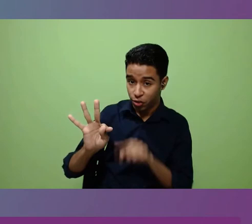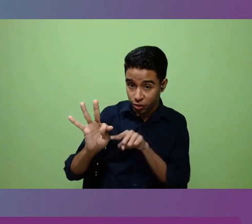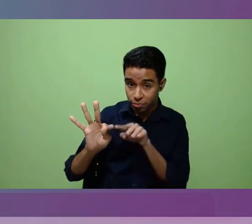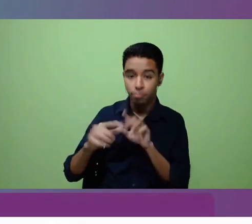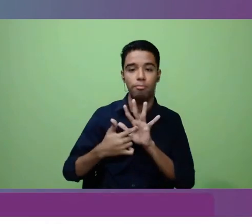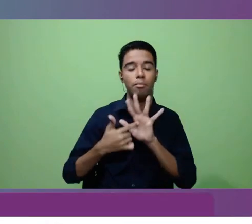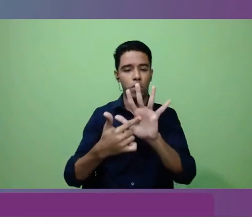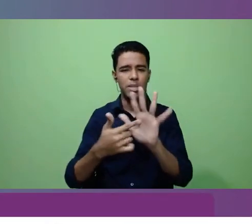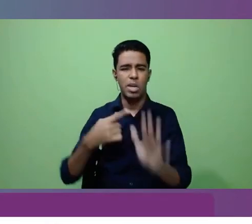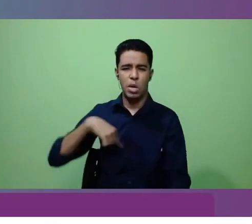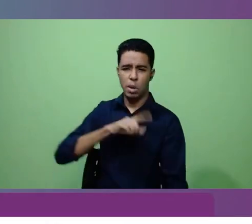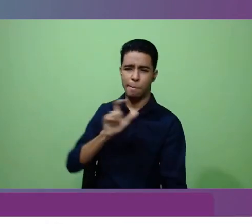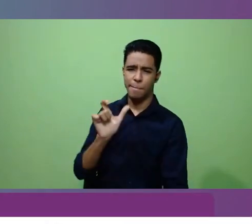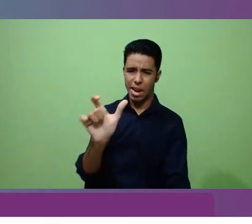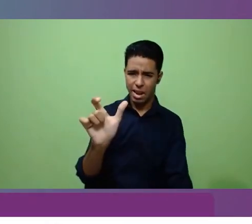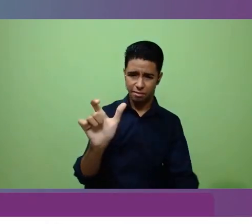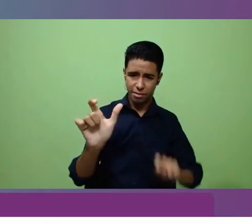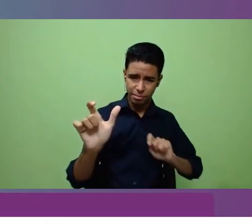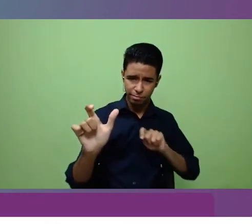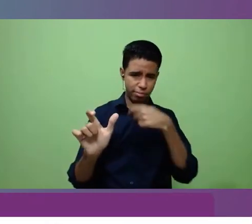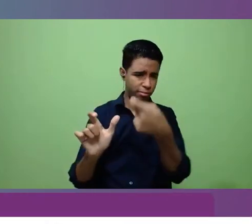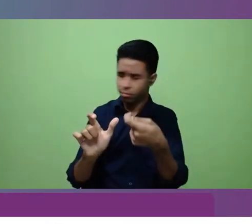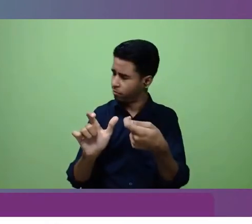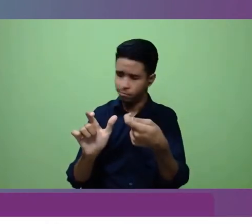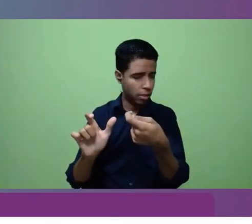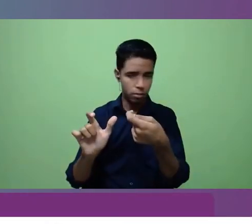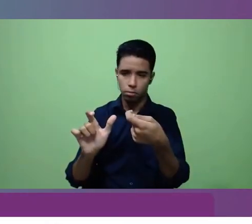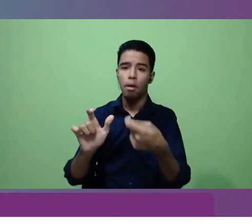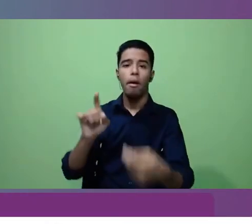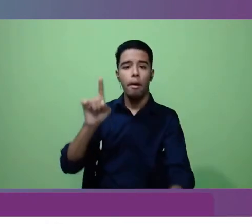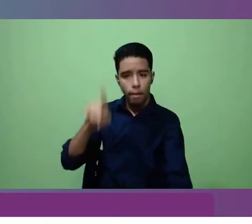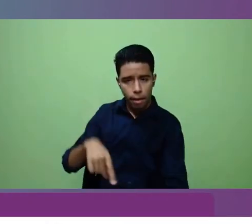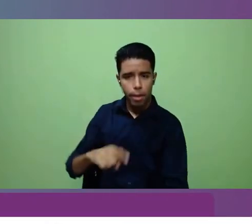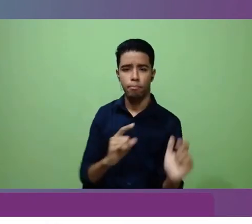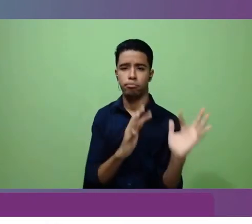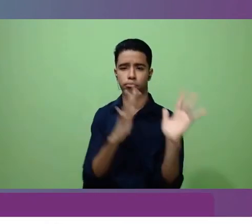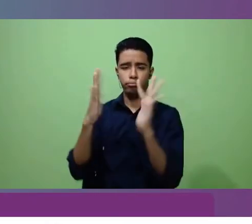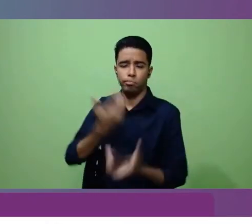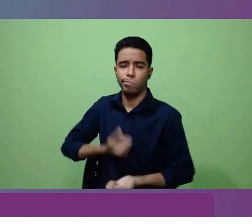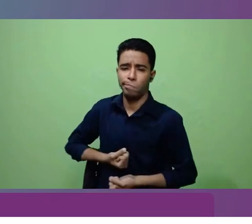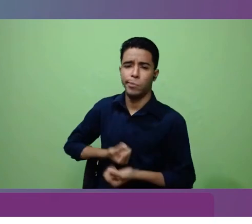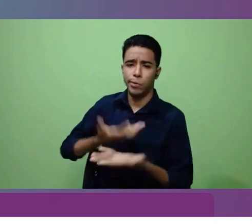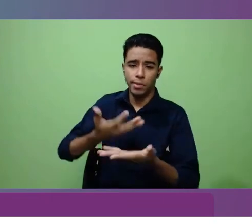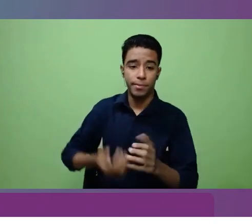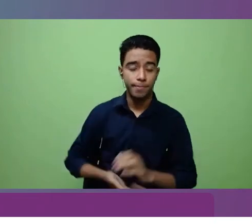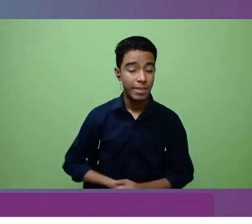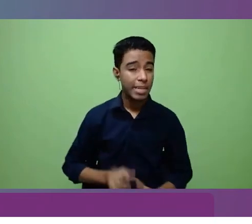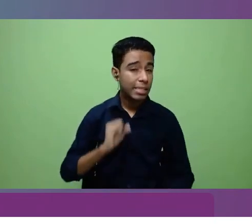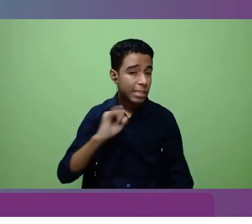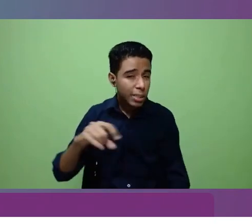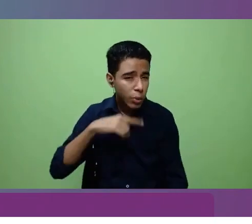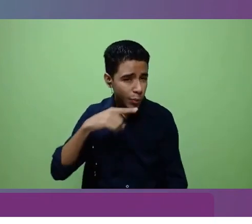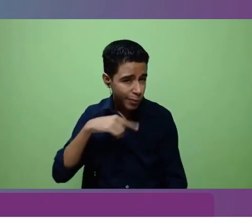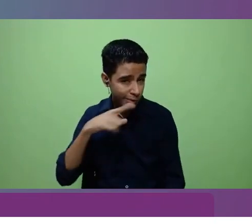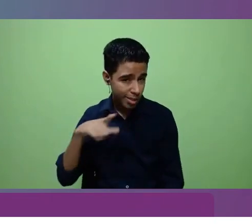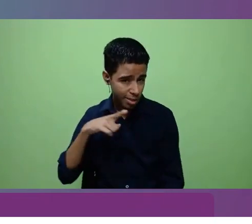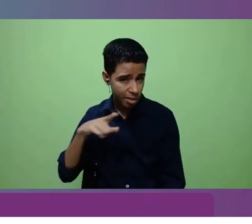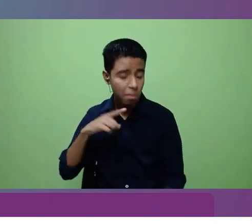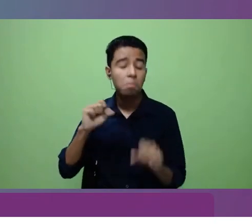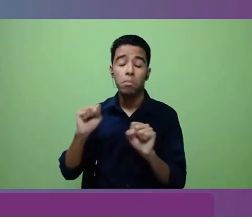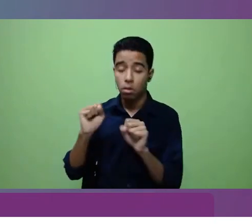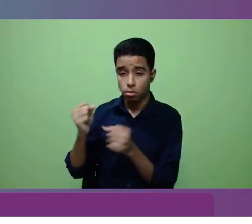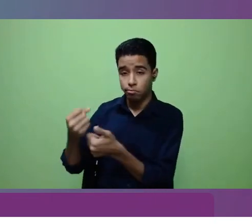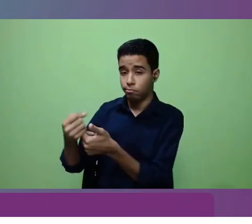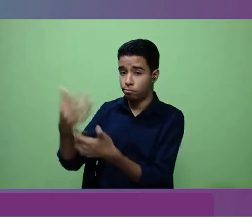discursos. É isso que nos interessa. Se vocês tiverem dúvidas, pessoal, por favor, utilizem o chat